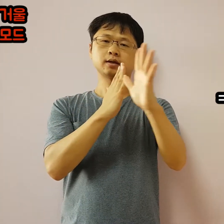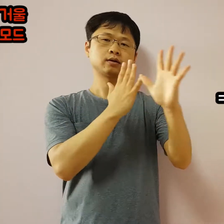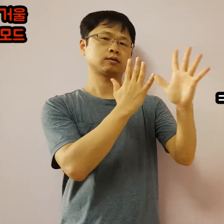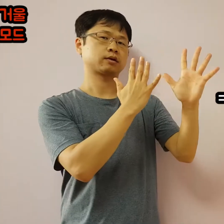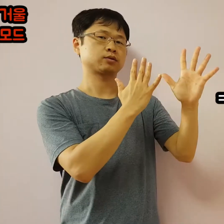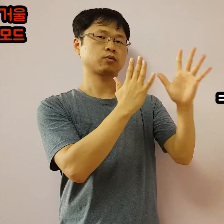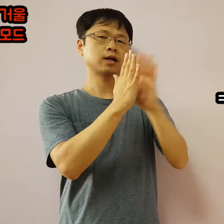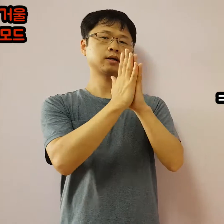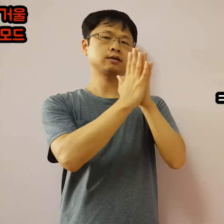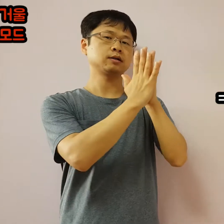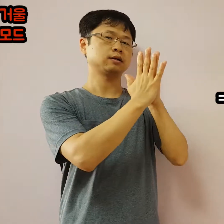이렇게 손가락을